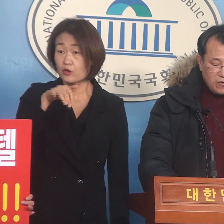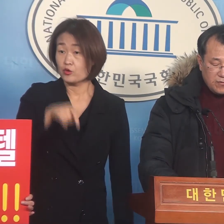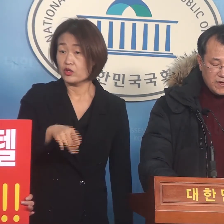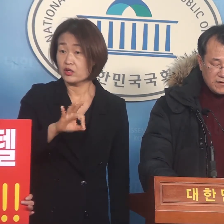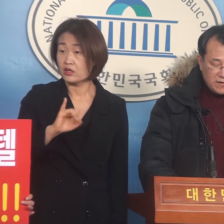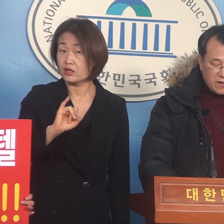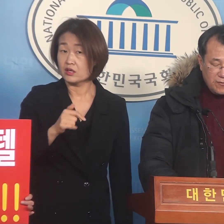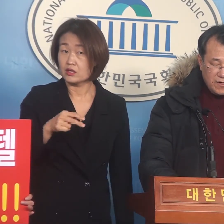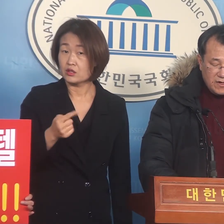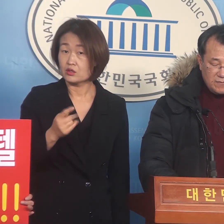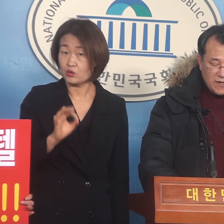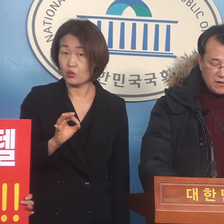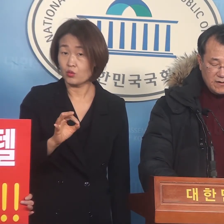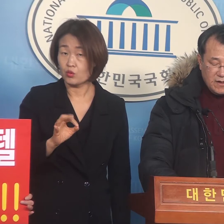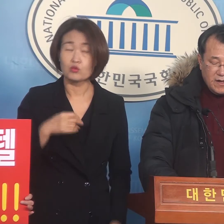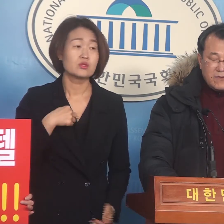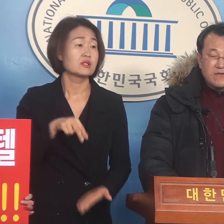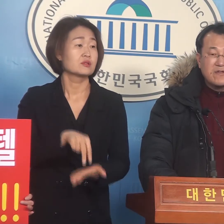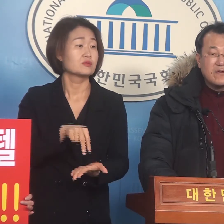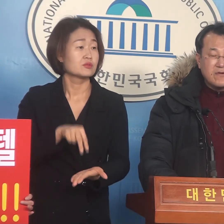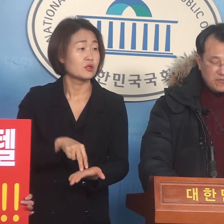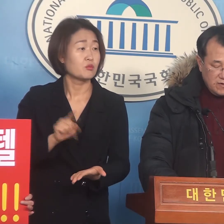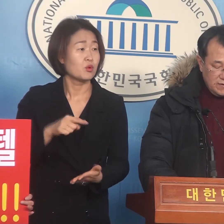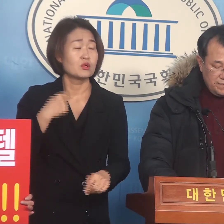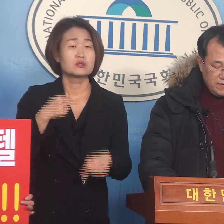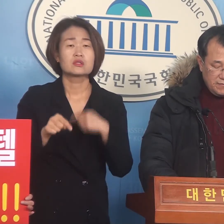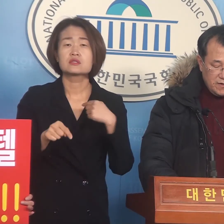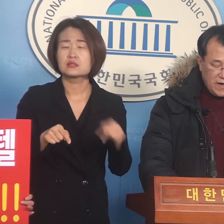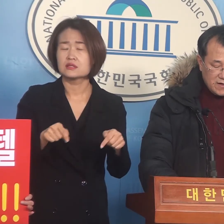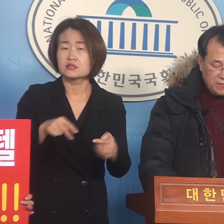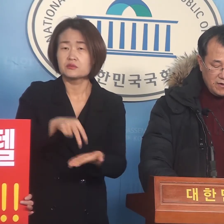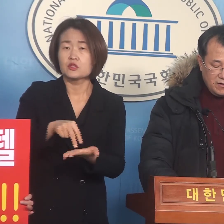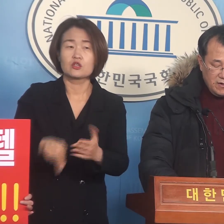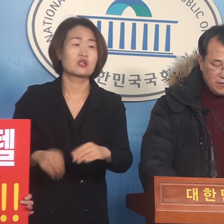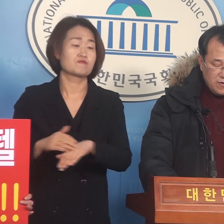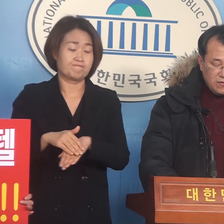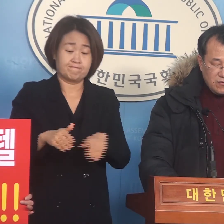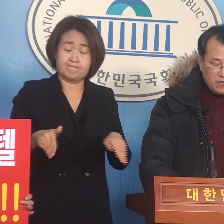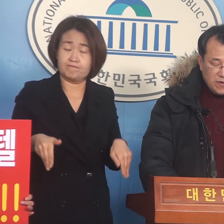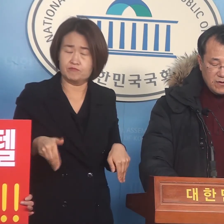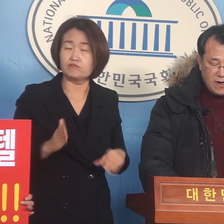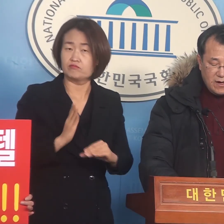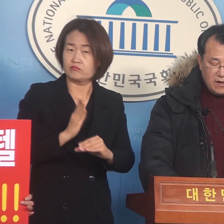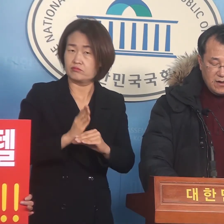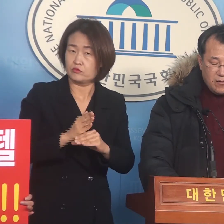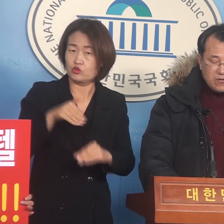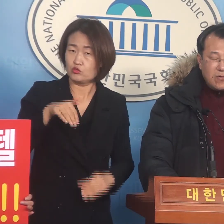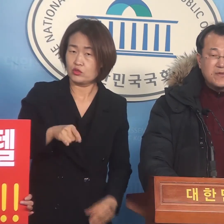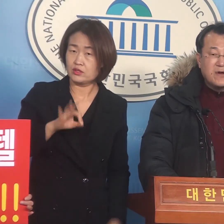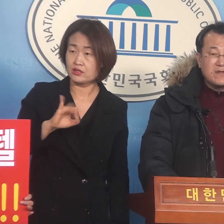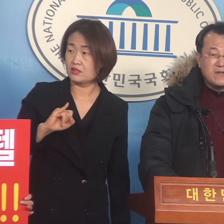귀인동 공동비상대책위원회의 입장은 정치적으로 중립임을 밝히며 귀인동 주민과